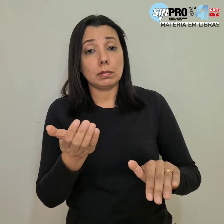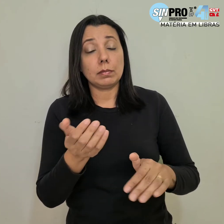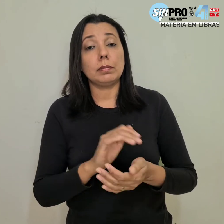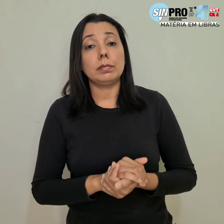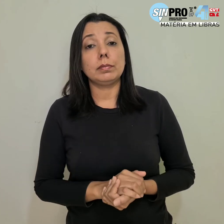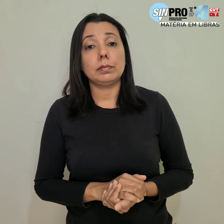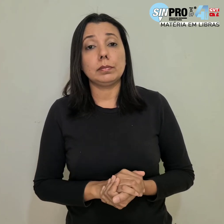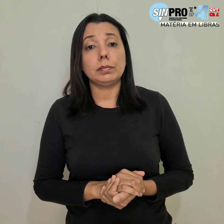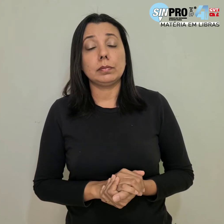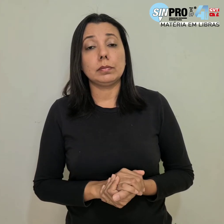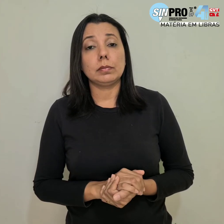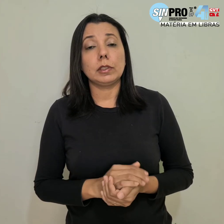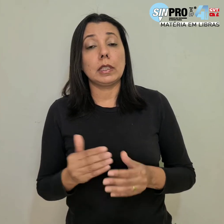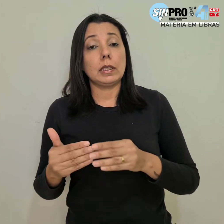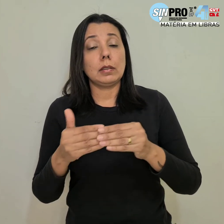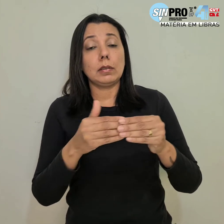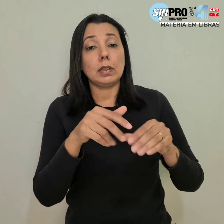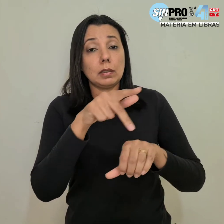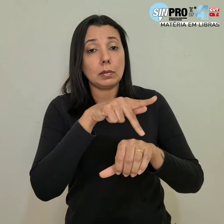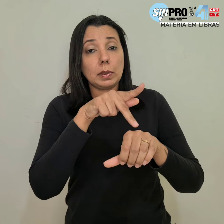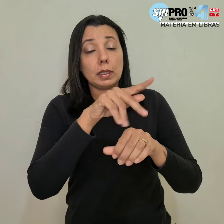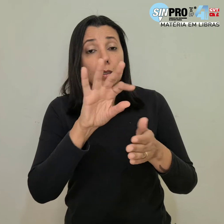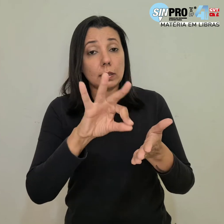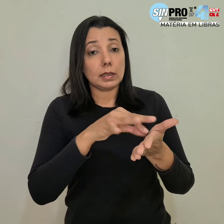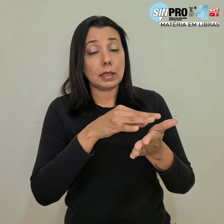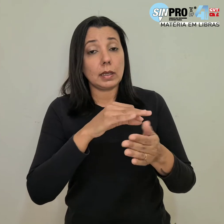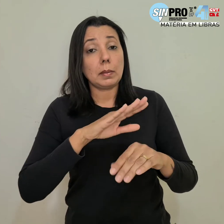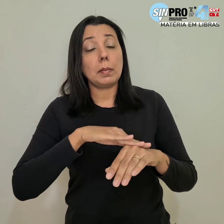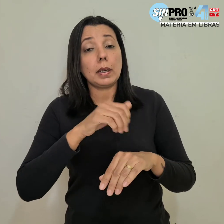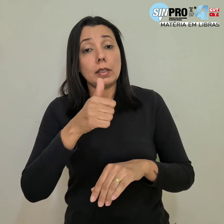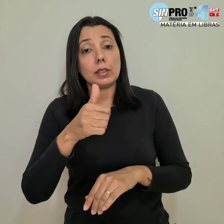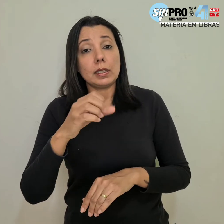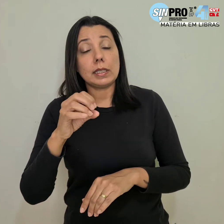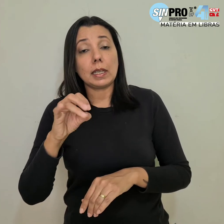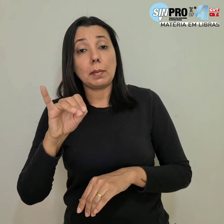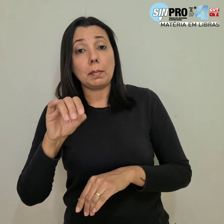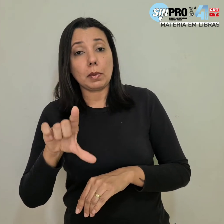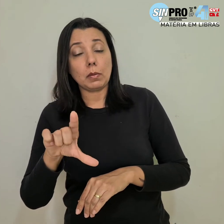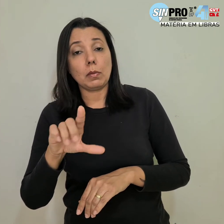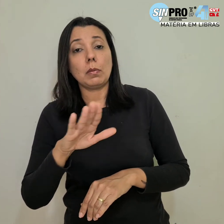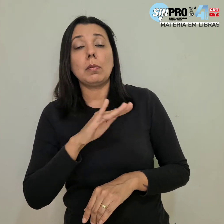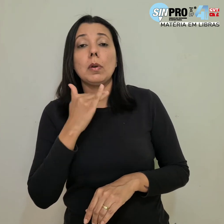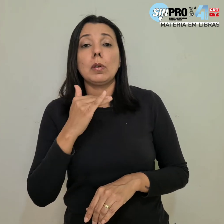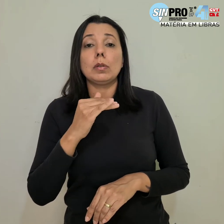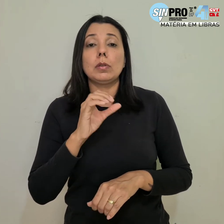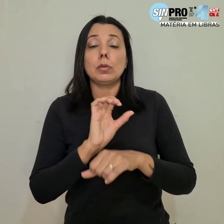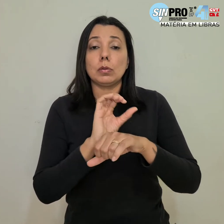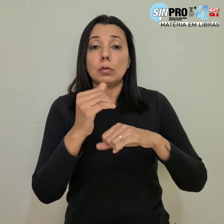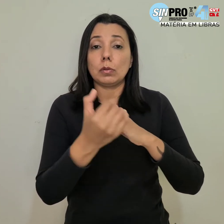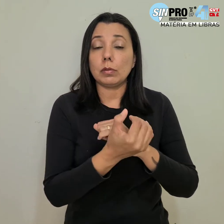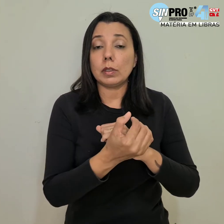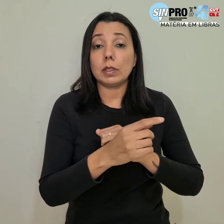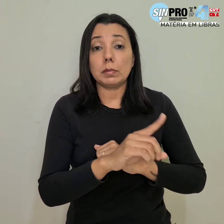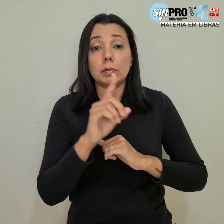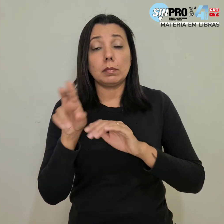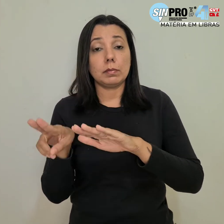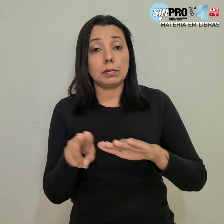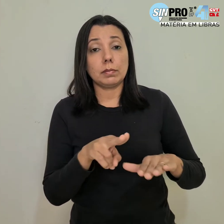Planalto levaram o país a registrar mais de 100 mil mortos por Covid-19 na primeira semana de